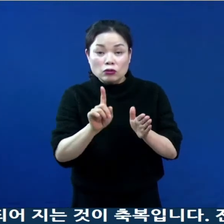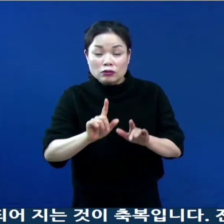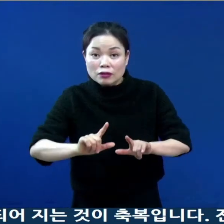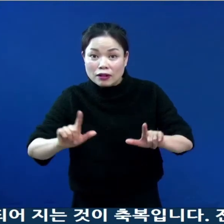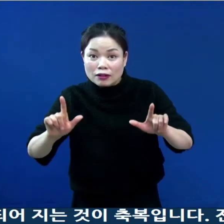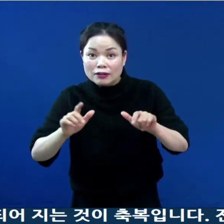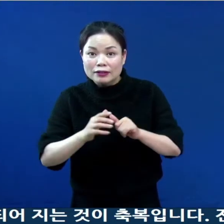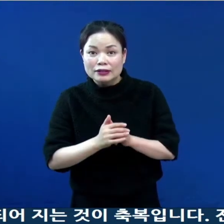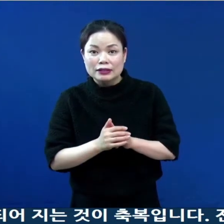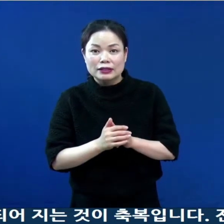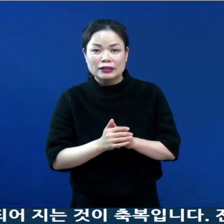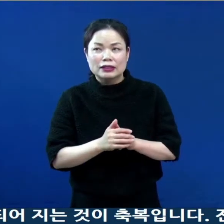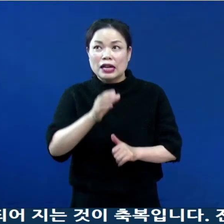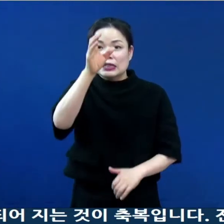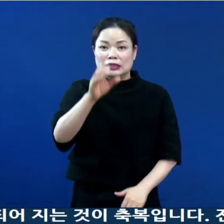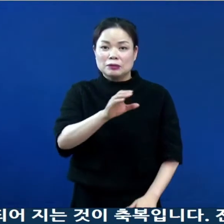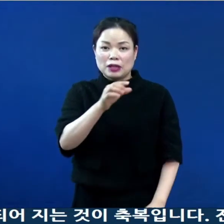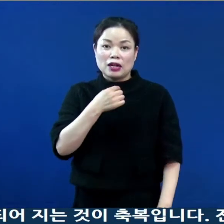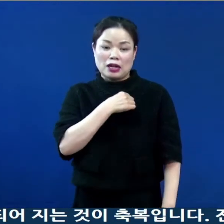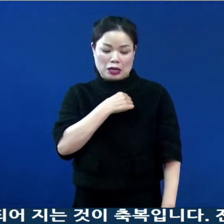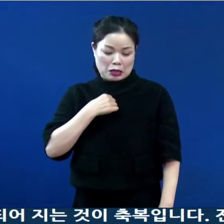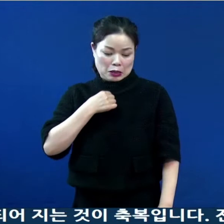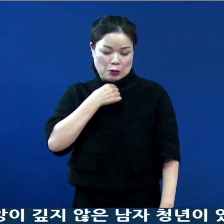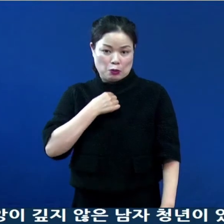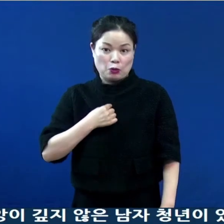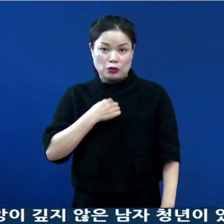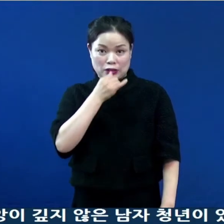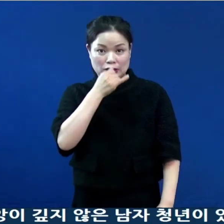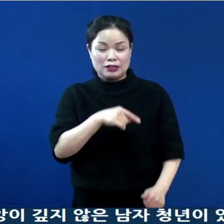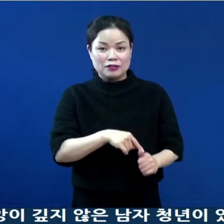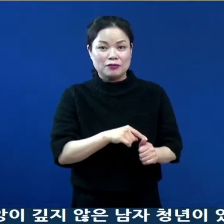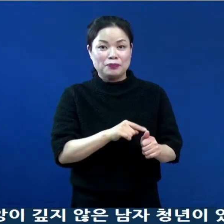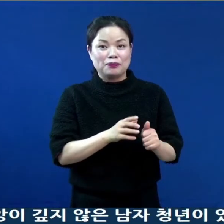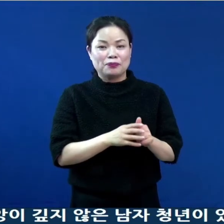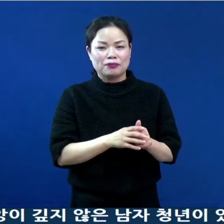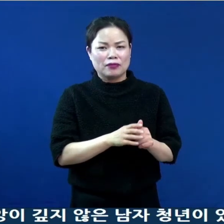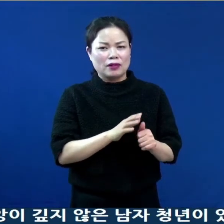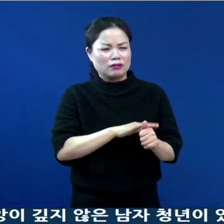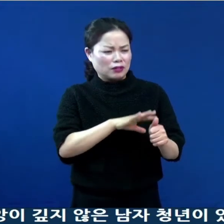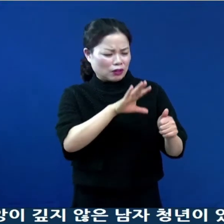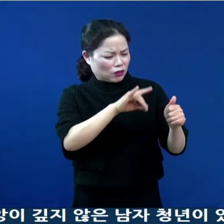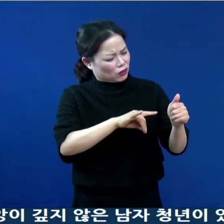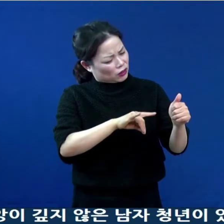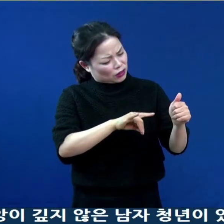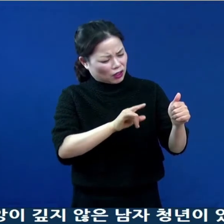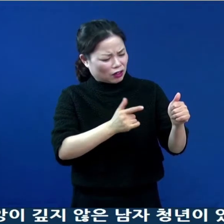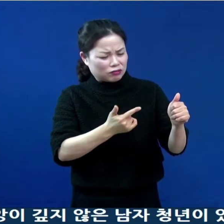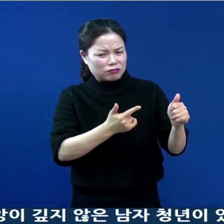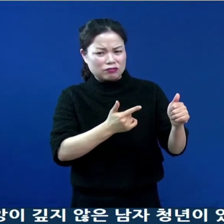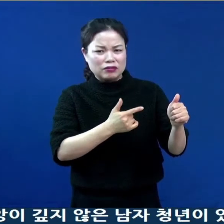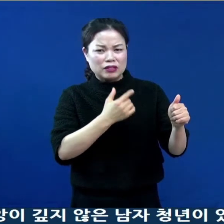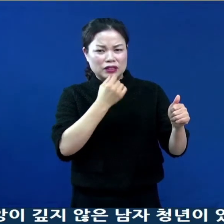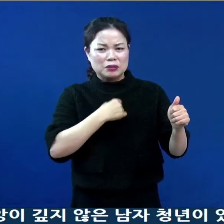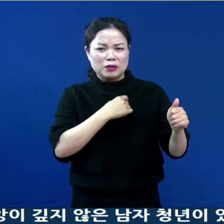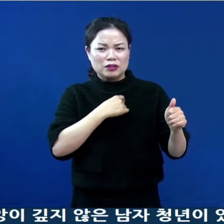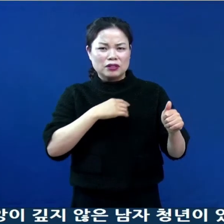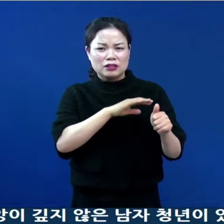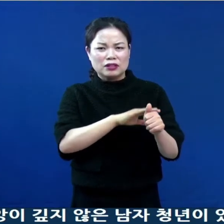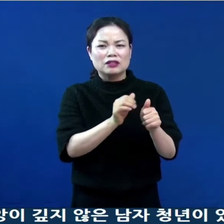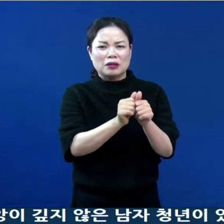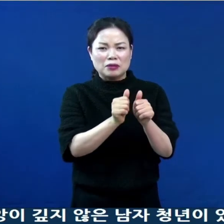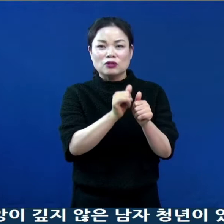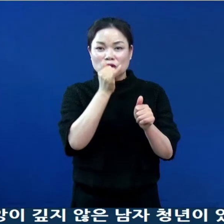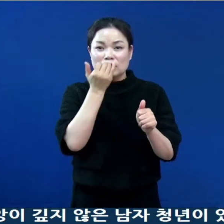날 이 십자가 목걸이를 달고 갔어요. 잘 안 어울렸어요. 뭐 십자가 목걸이가 잘 어울리는